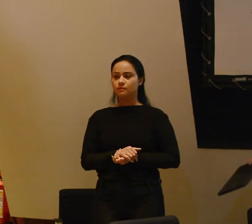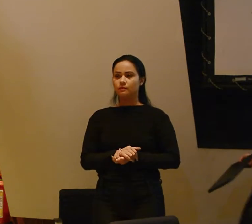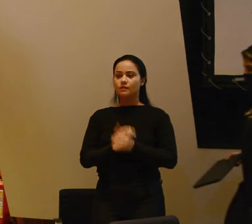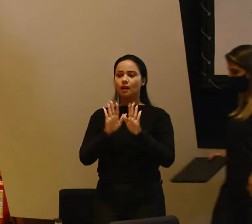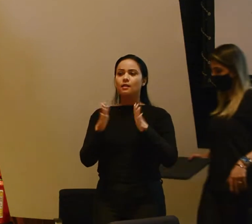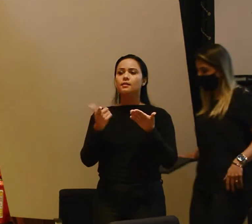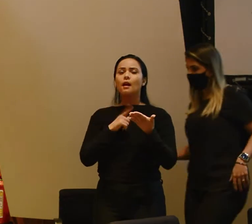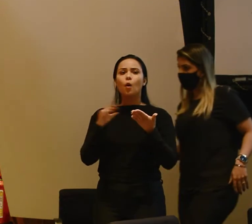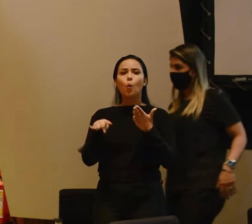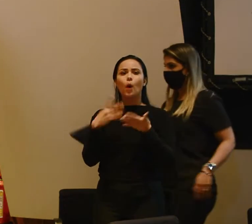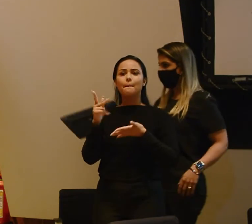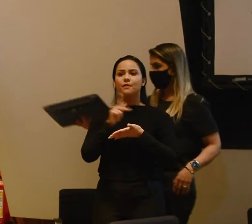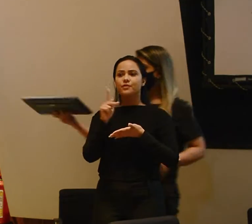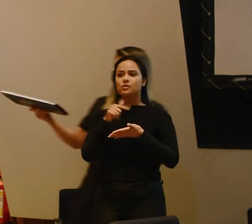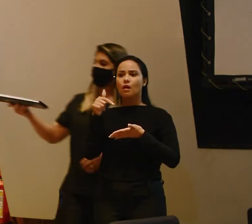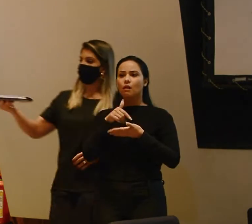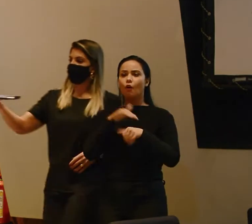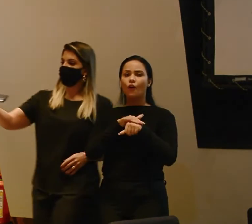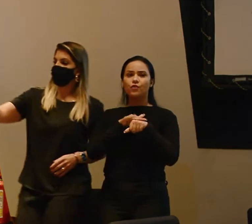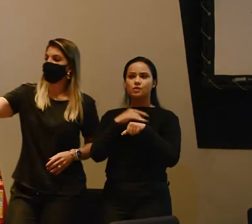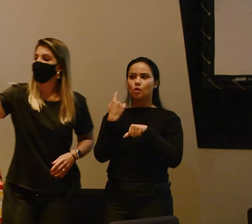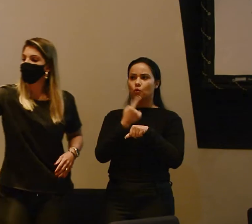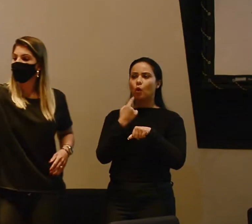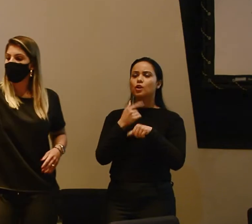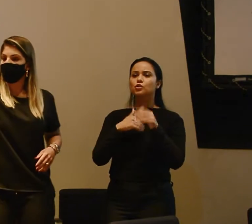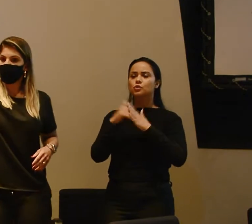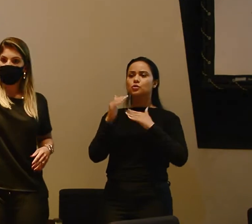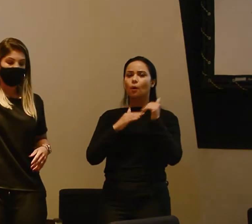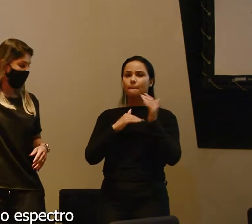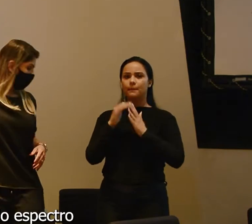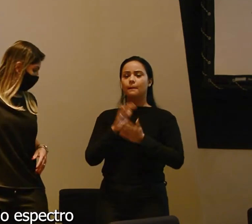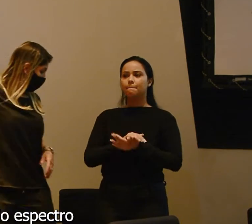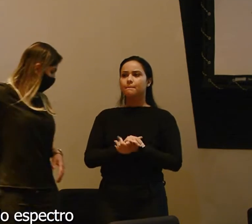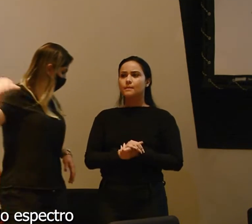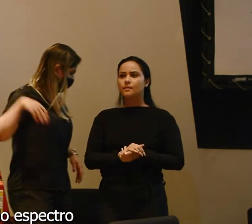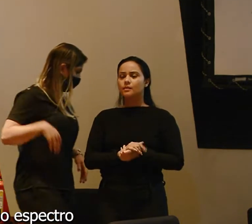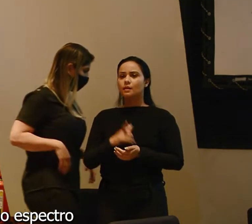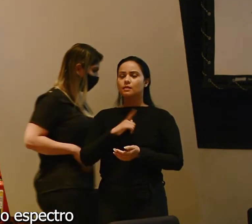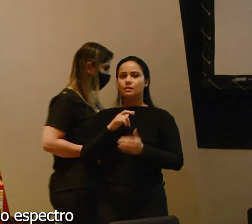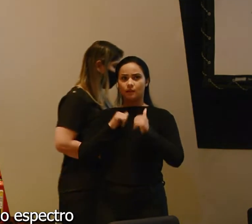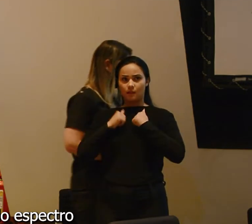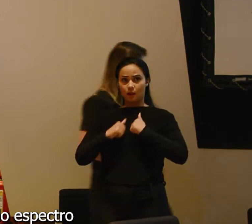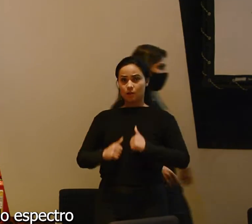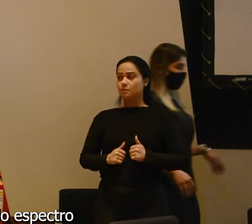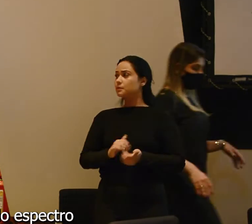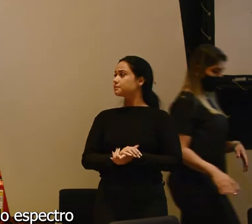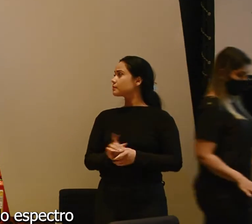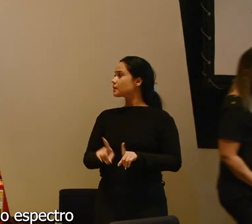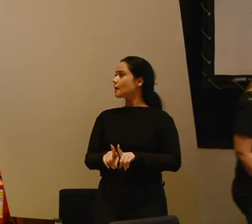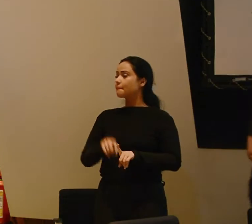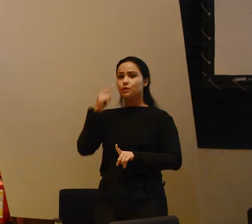Então, teremos 4 professoras aqui conversando com a gente sobre o transtorno do espectro autismo